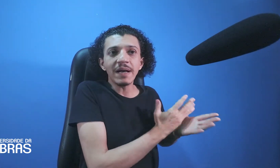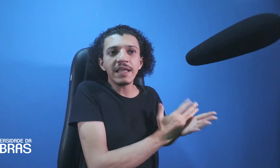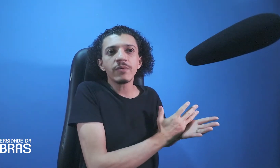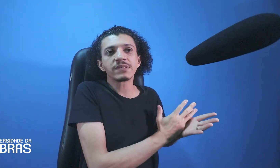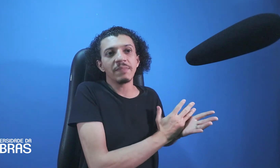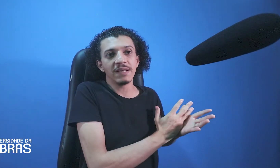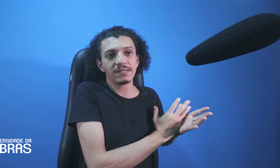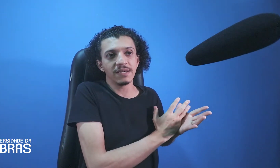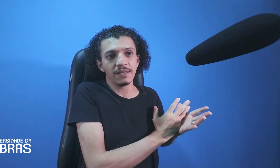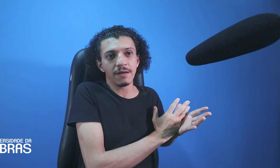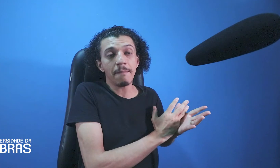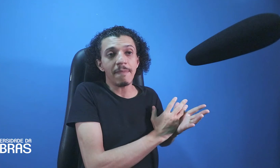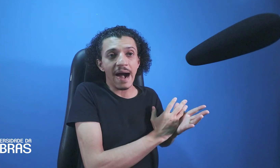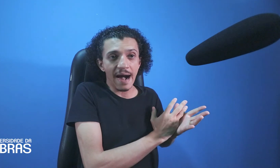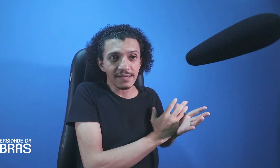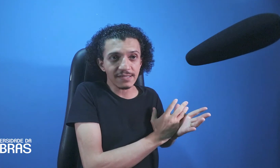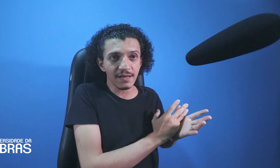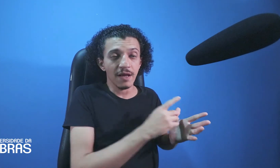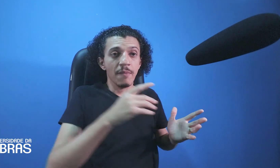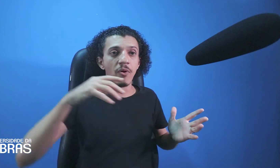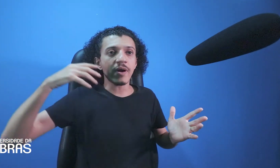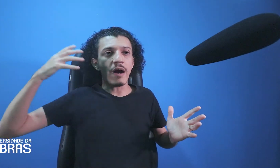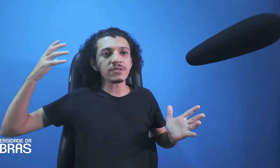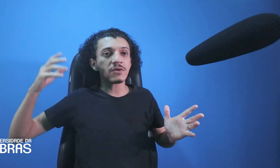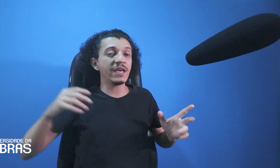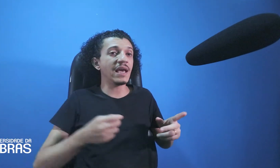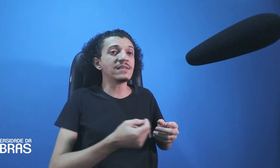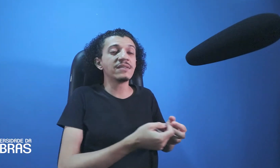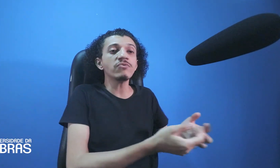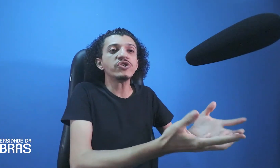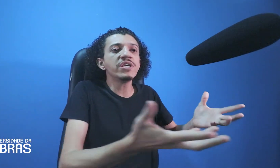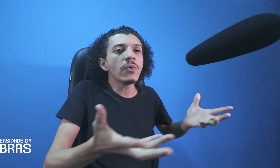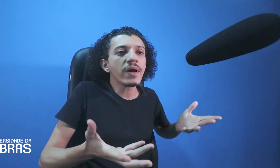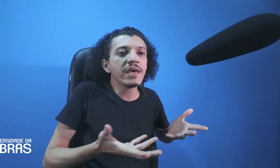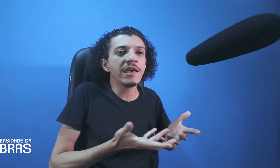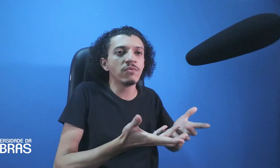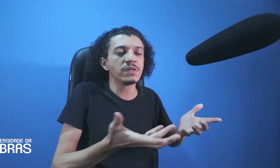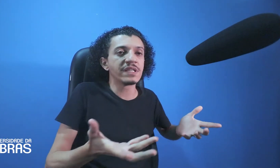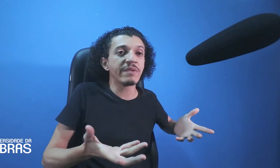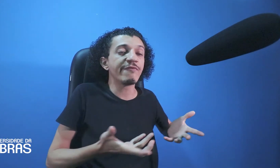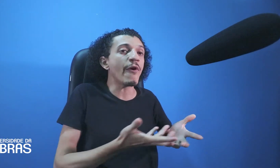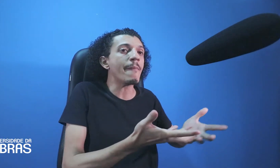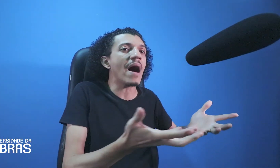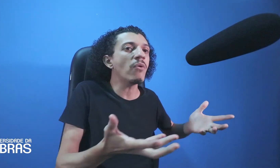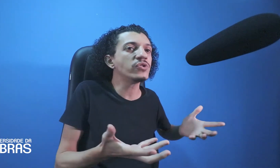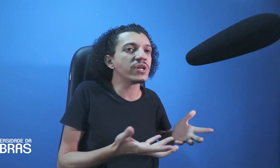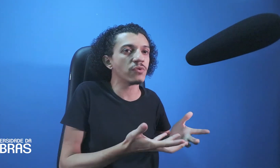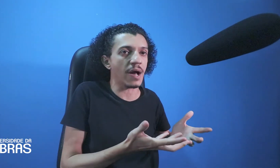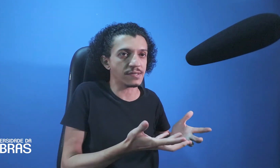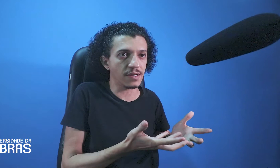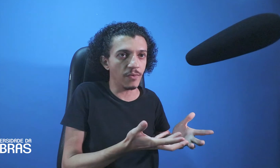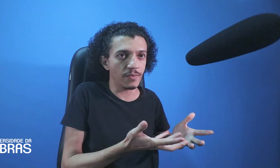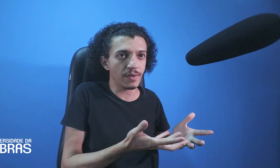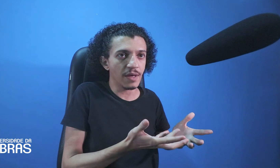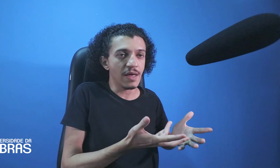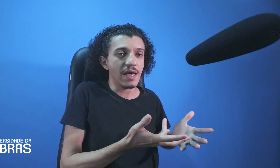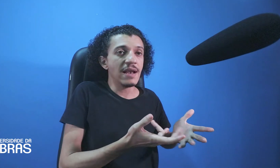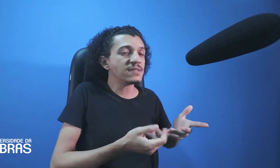língua estabelecida, mas por causa que eles não tinham aqui um sistema formal de educação, eles não